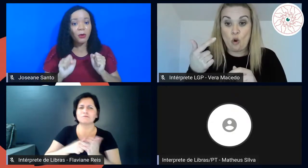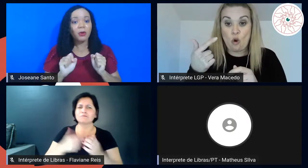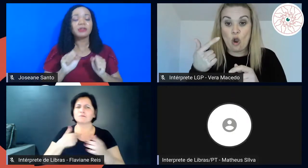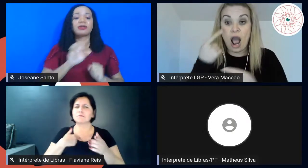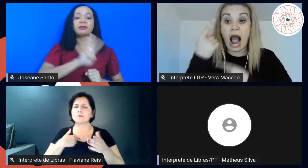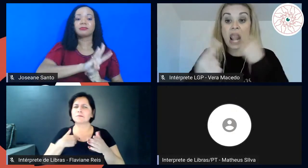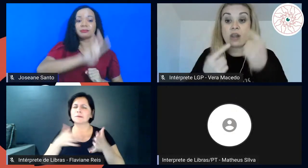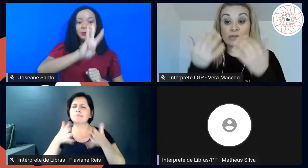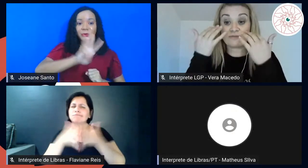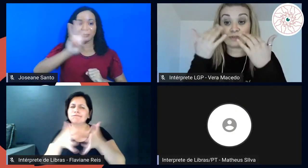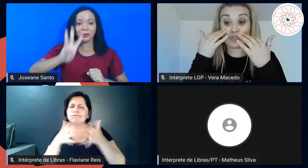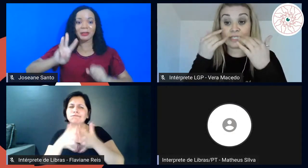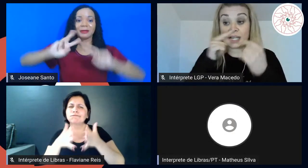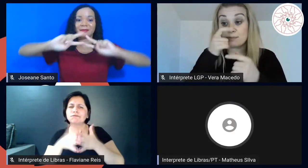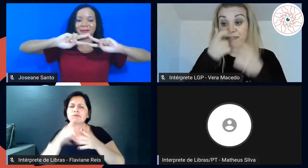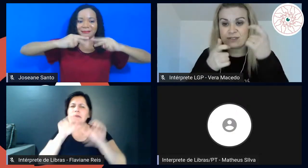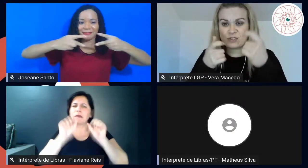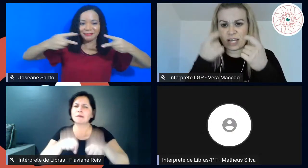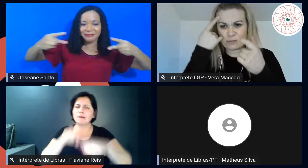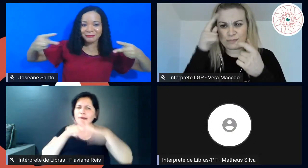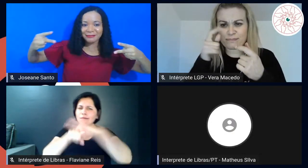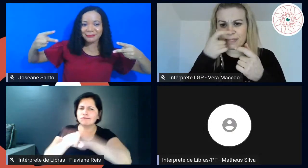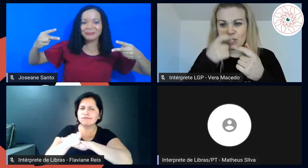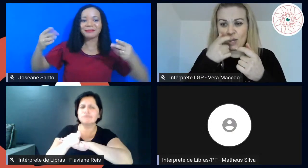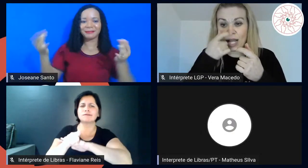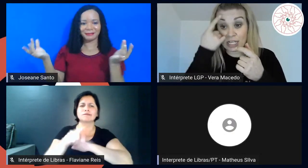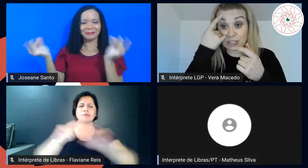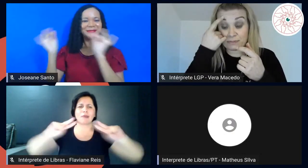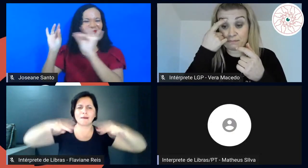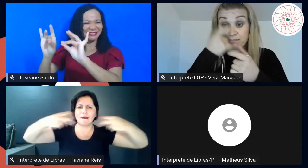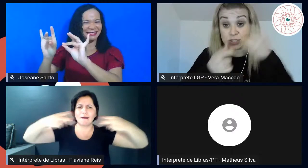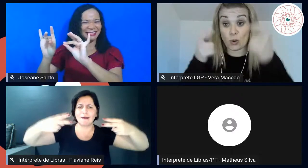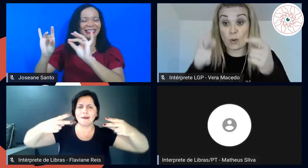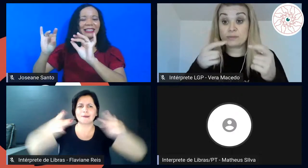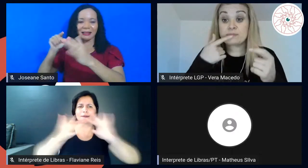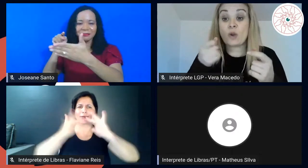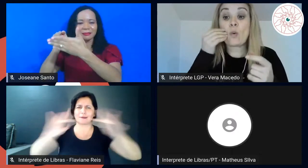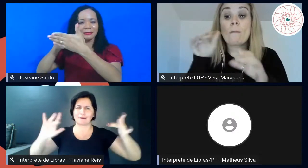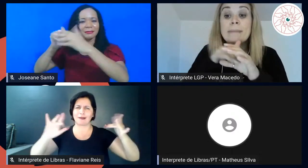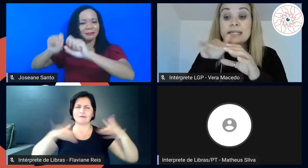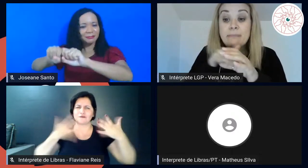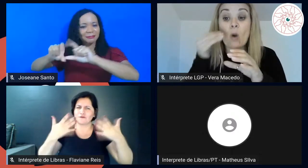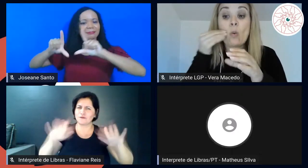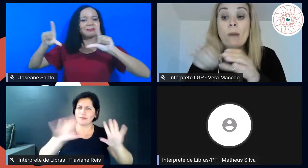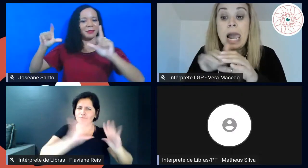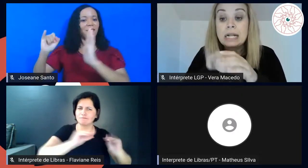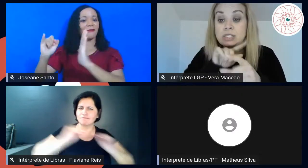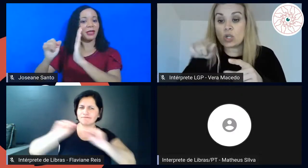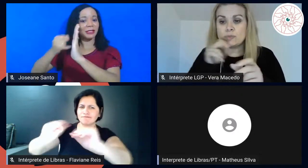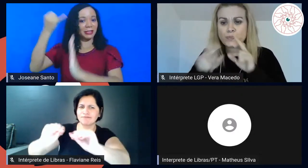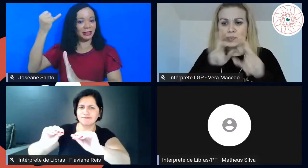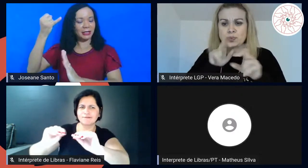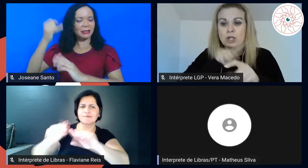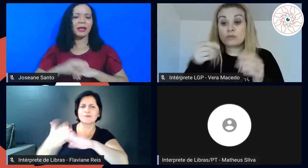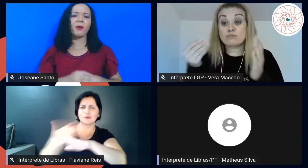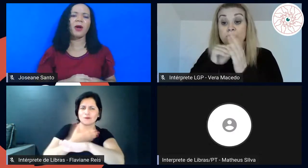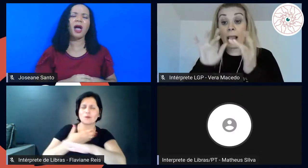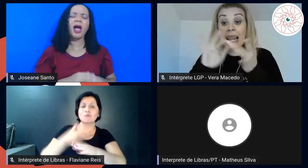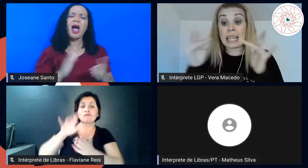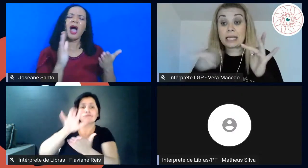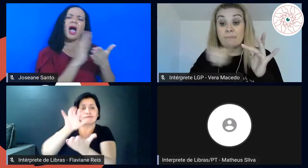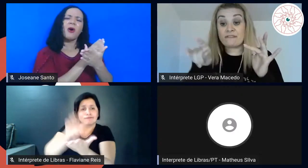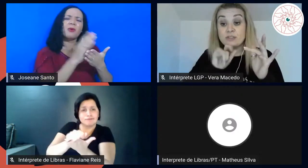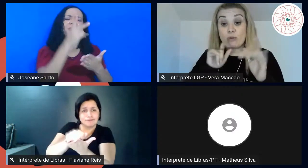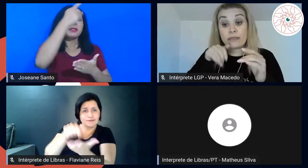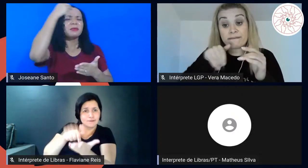algumas informações, as pessoas perguntando como poderiam participar desse evento e daí disponibilizamos lá o link para que vocês